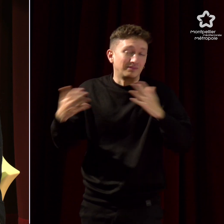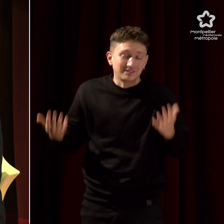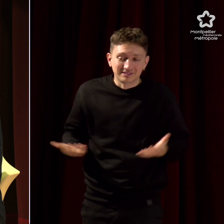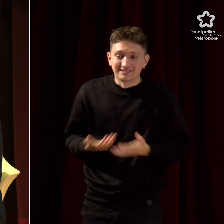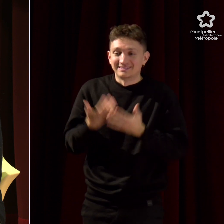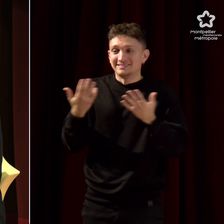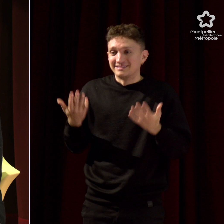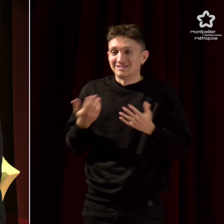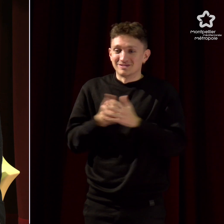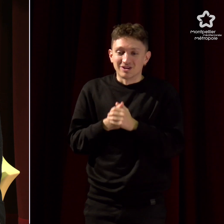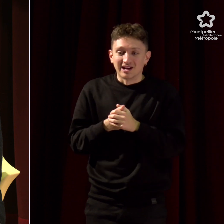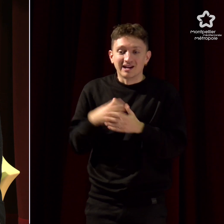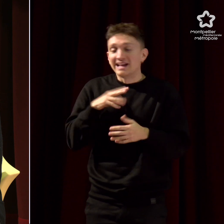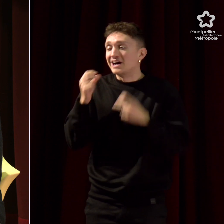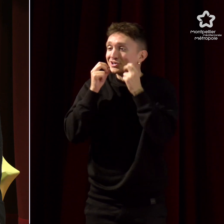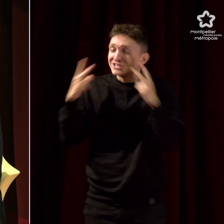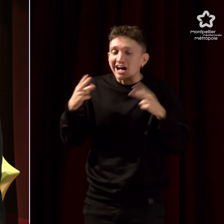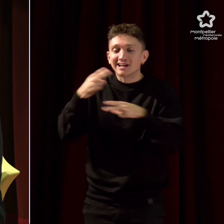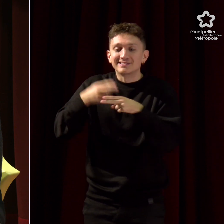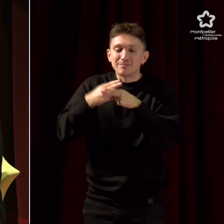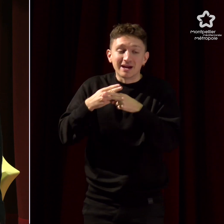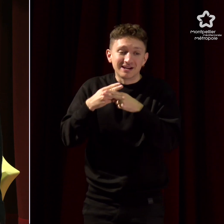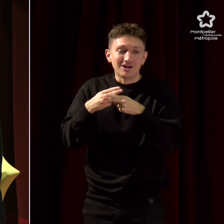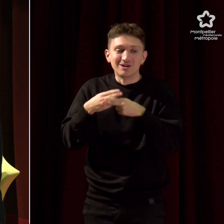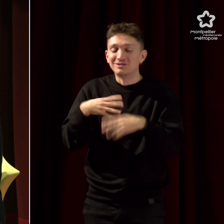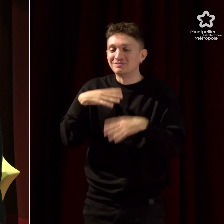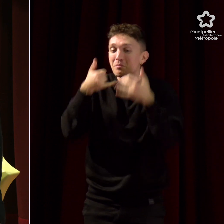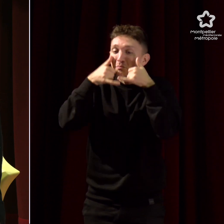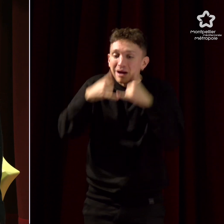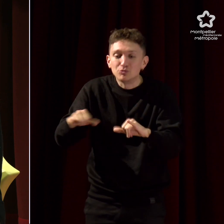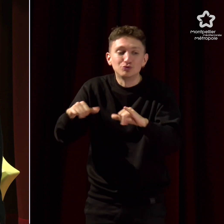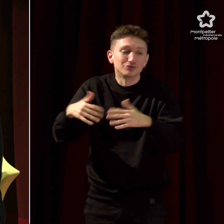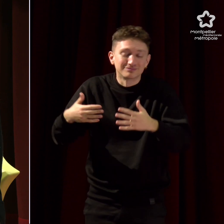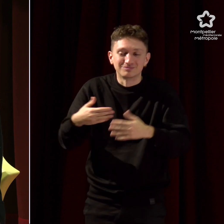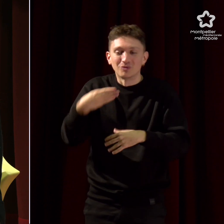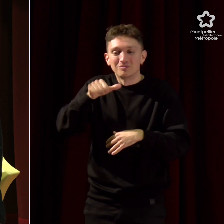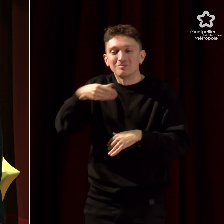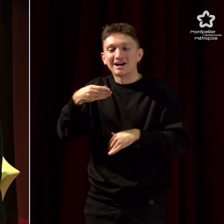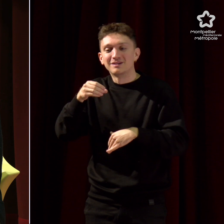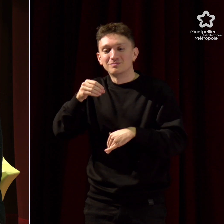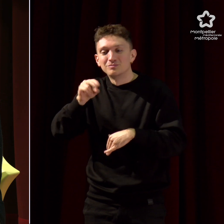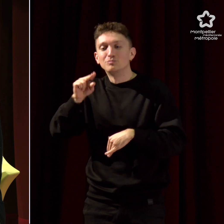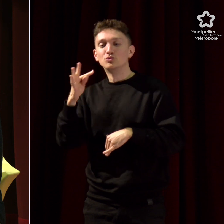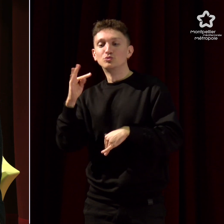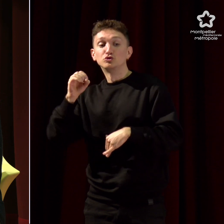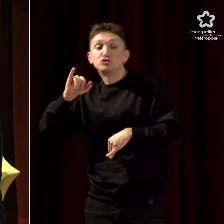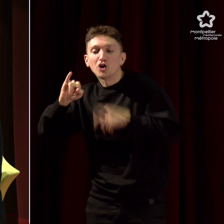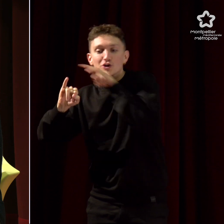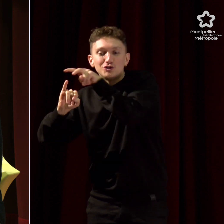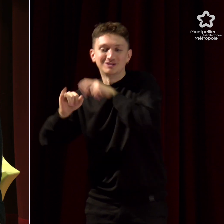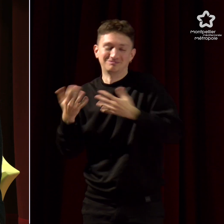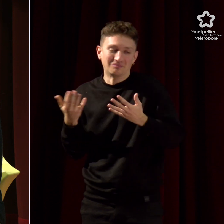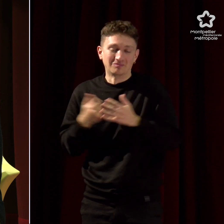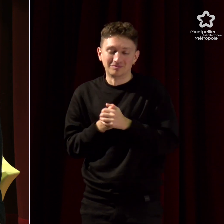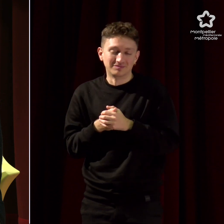des peuples nomades qui s'appelle les Mamoutoy. Et en fait, il y a toute une histoire où elle fait finalement un enfant avec un tête